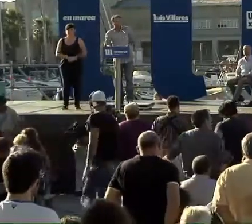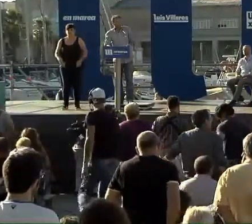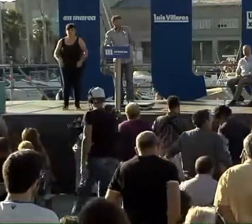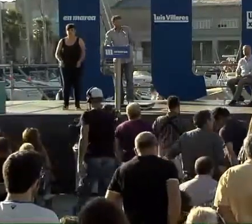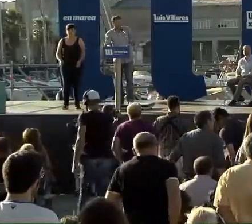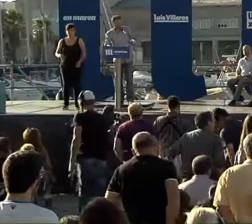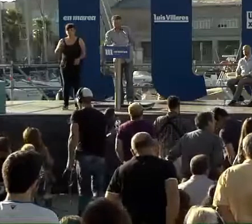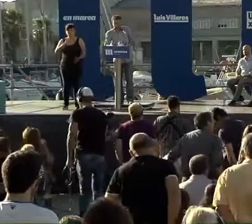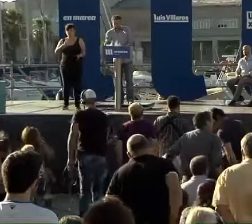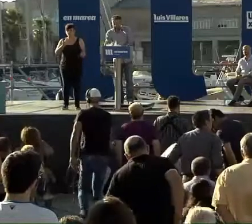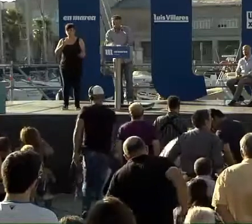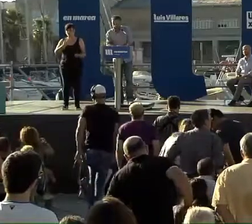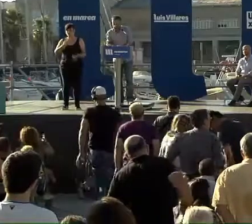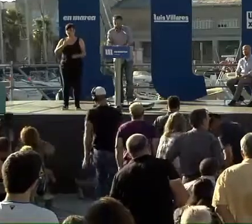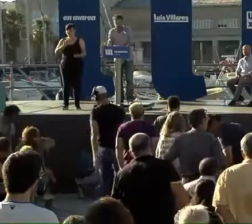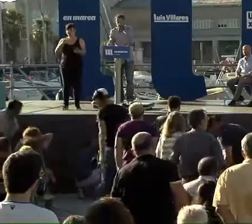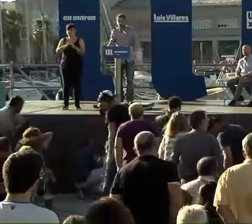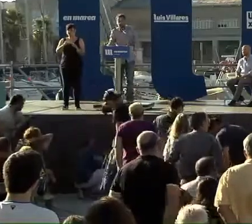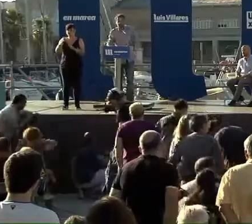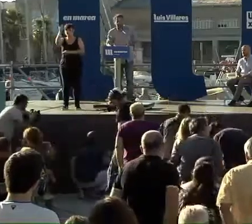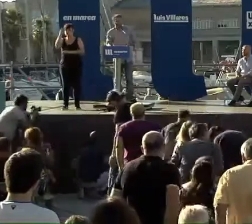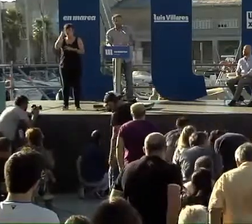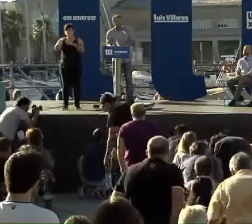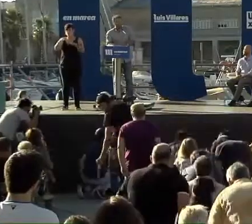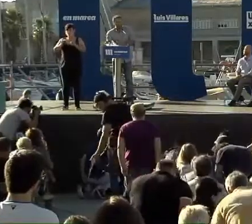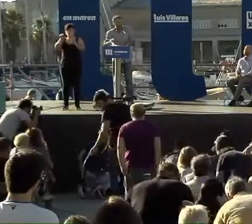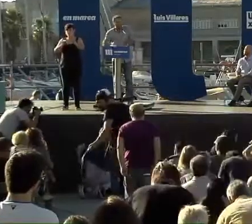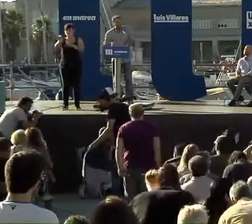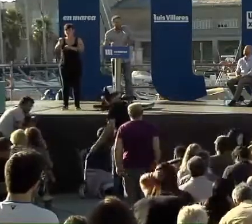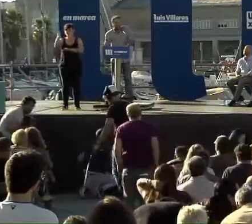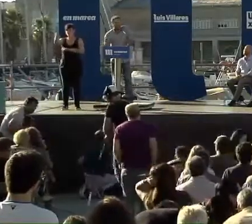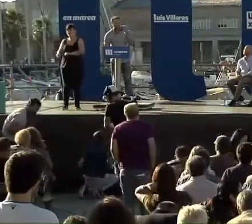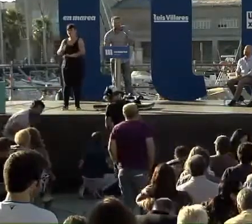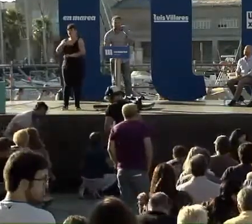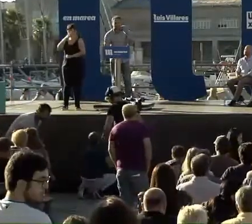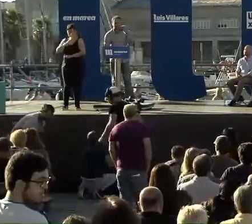Dende que teño uso de razón política, sempre admirei a unha